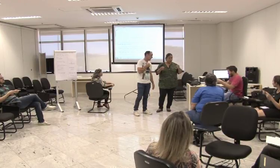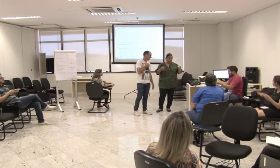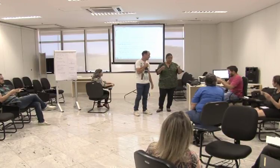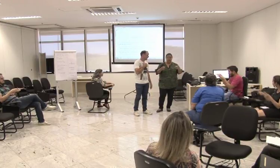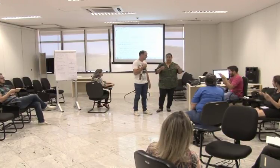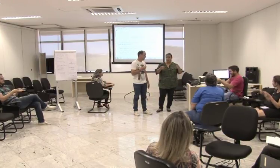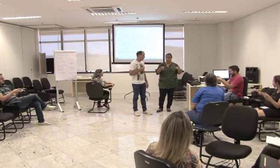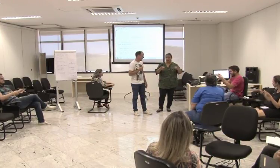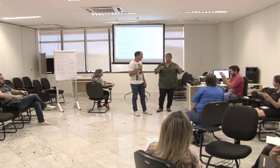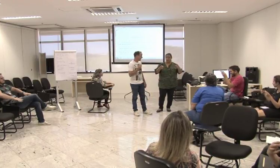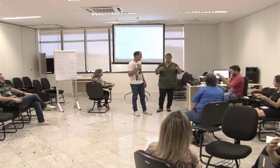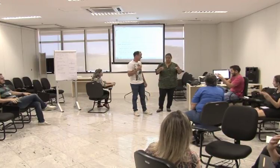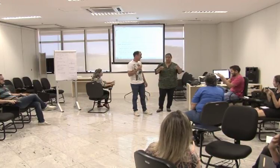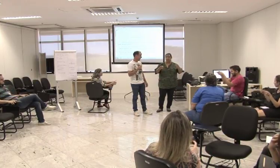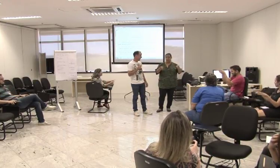Ó a mão como é importante.